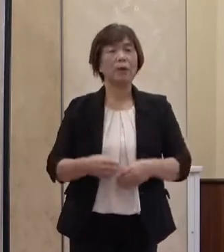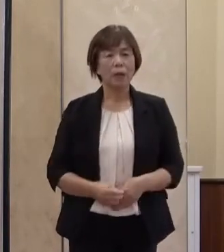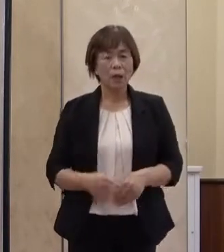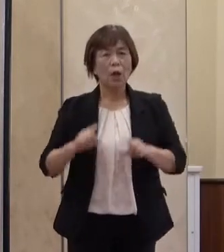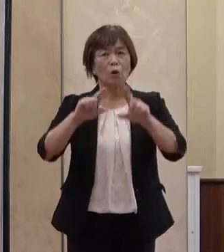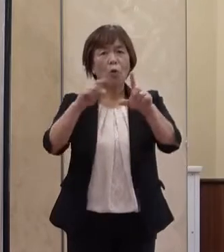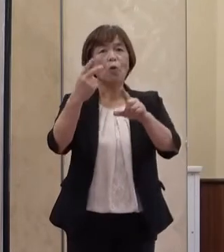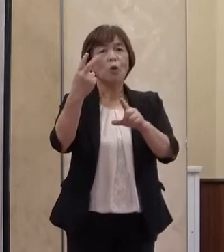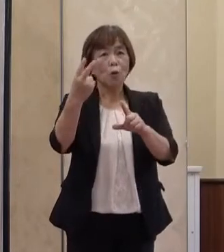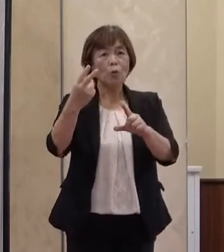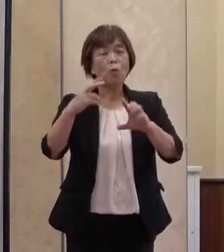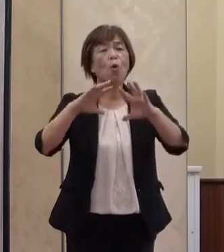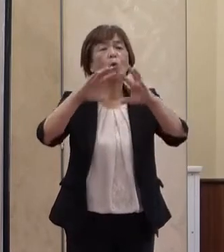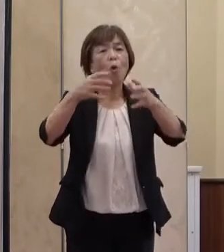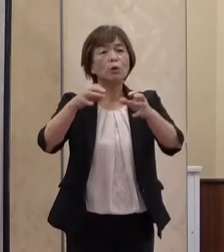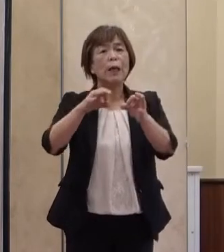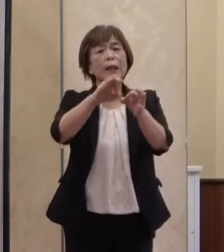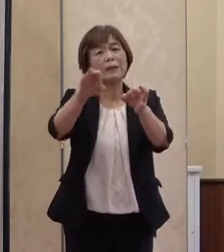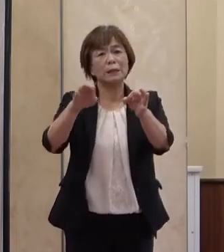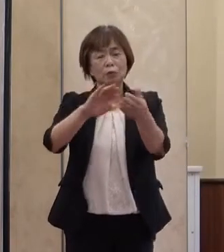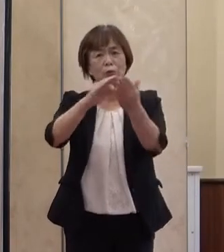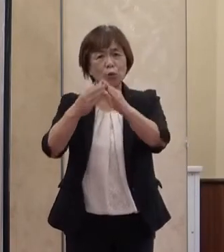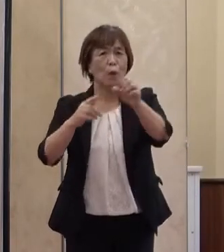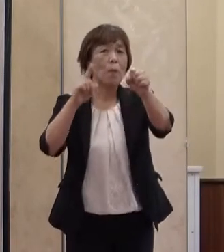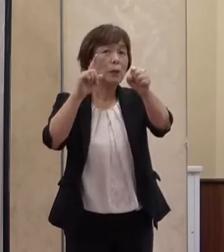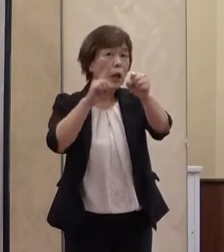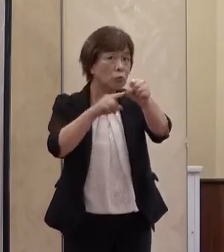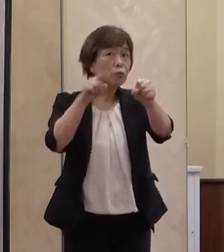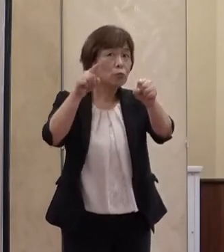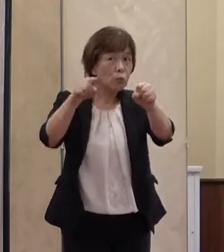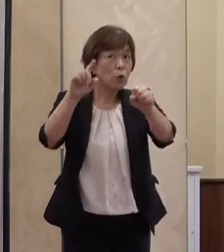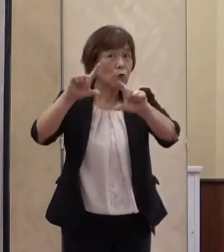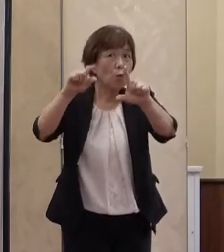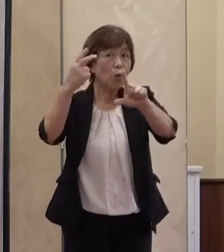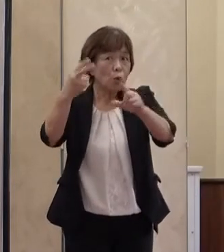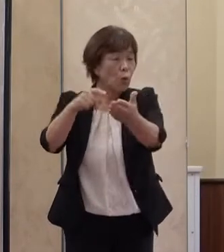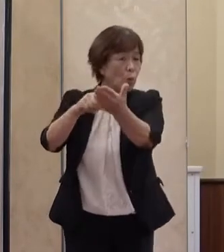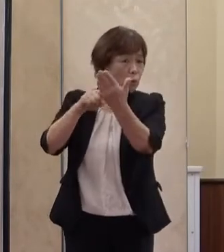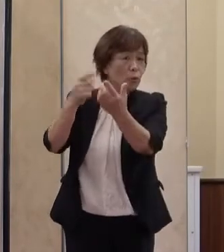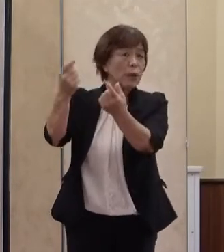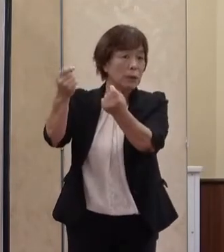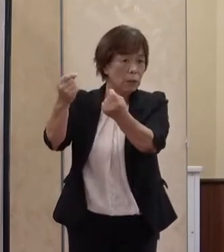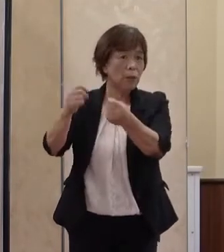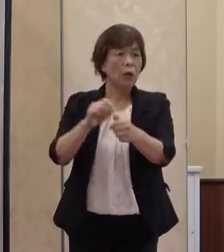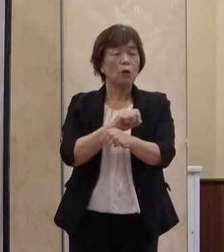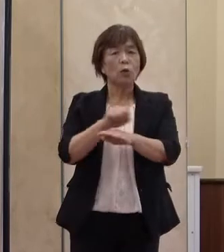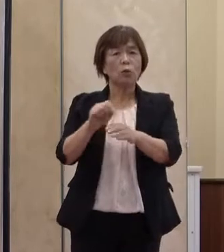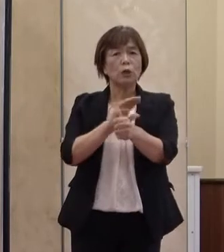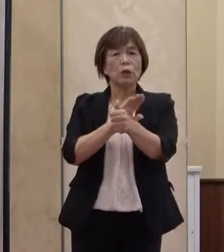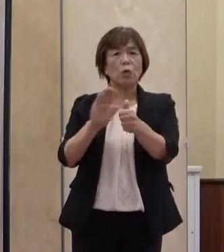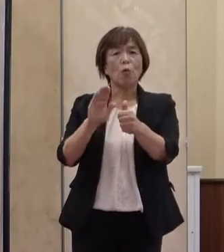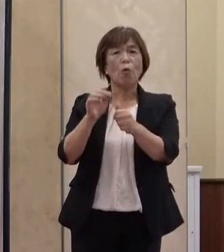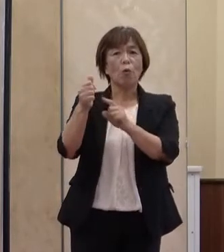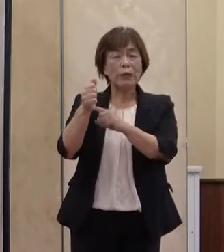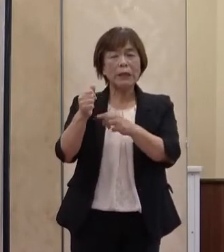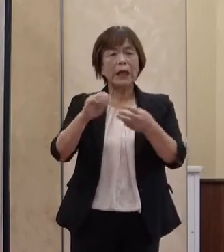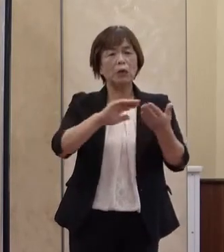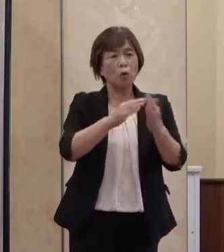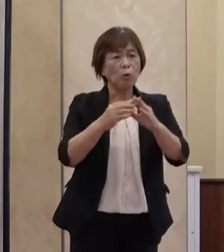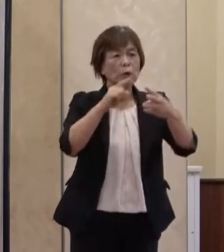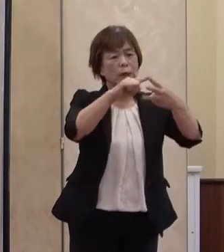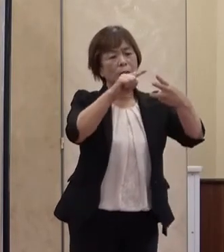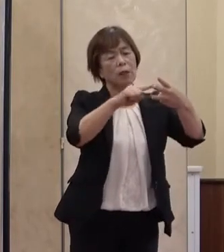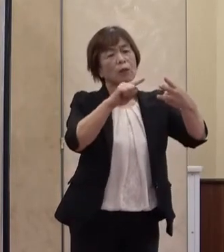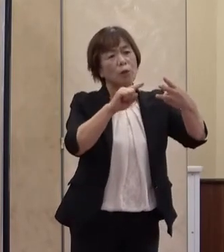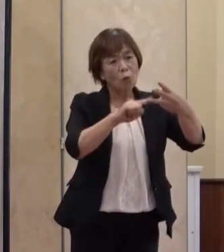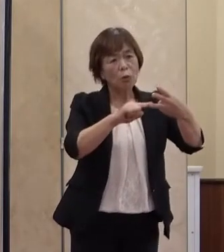東京も国際金融都市を目指すというふうにこの間やっぱりこう目指されているわけなの で特に総理がこの3都市を競わせるということになるのであ